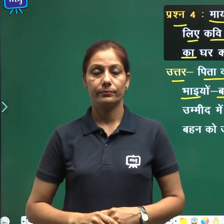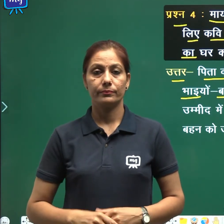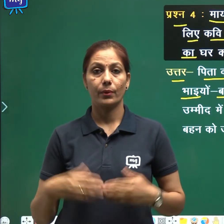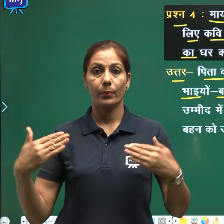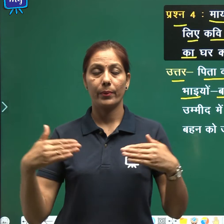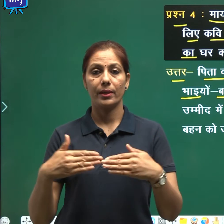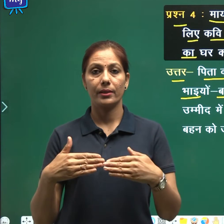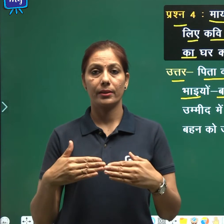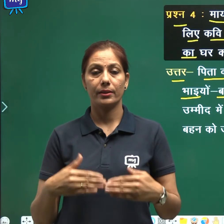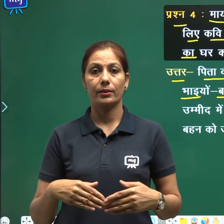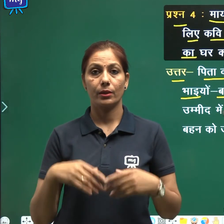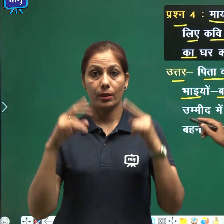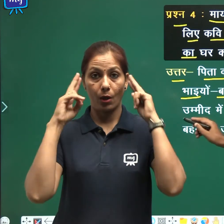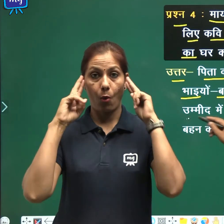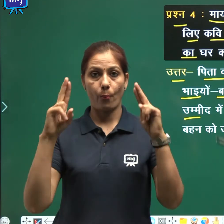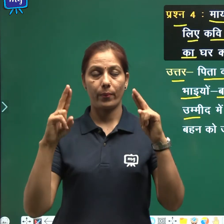मिलने की उम्मीद में